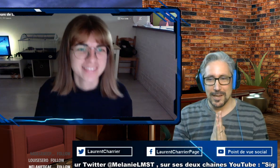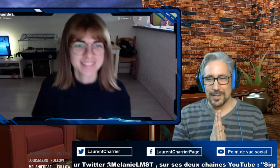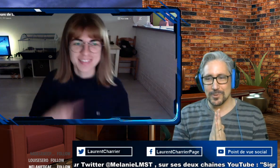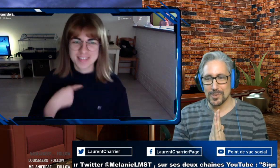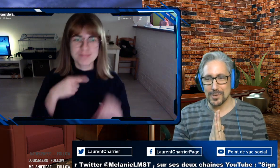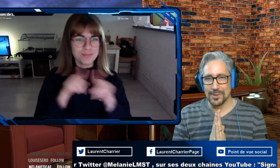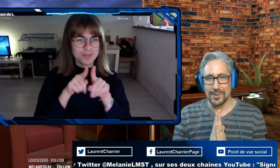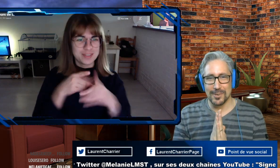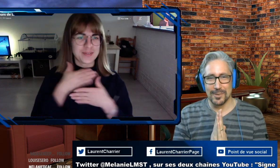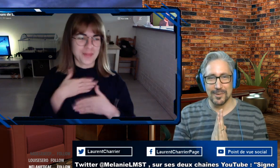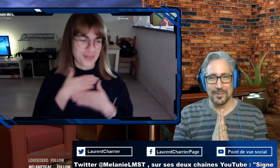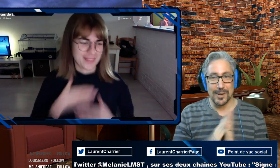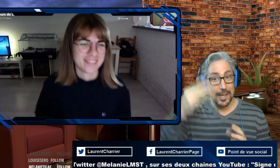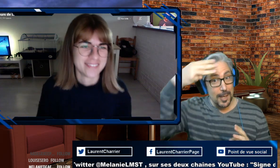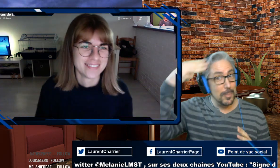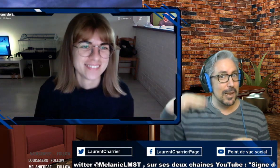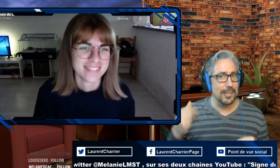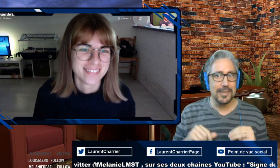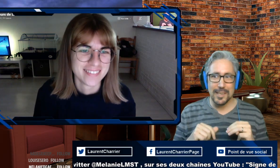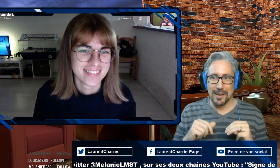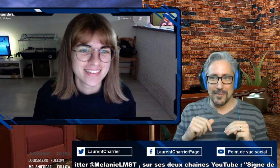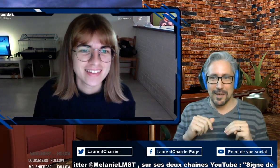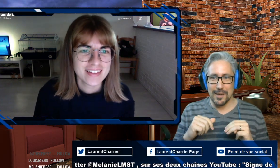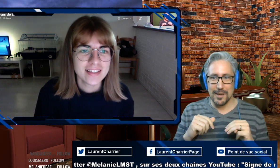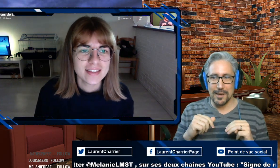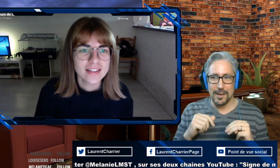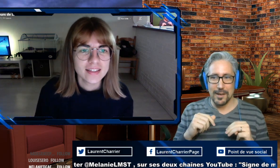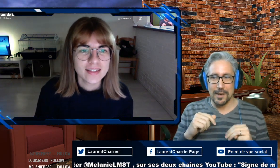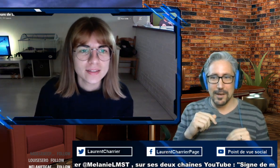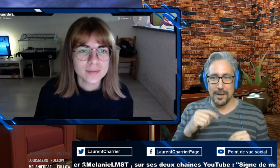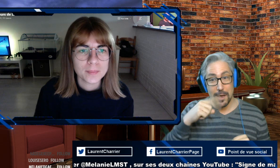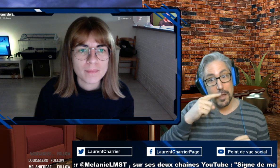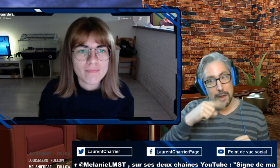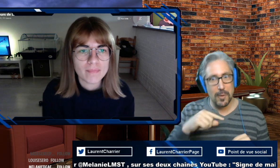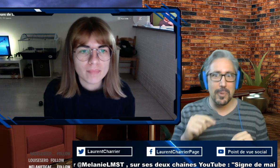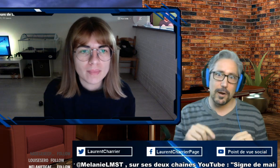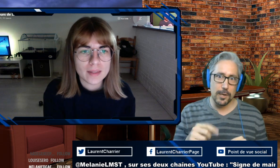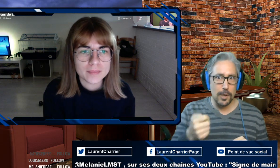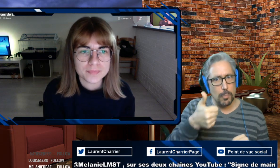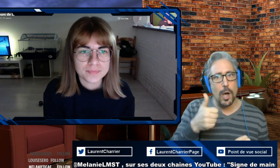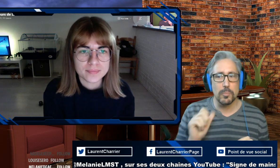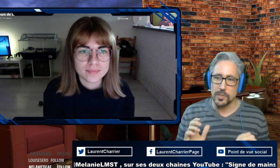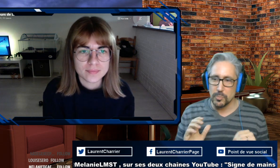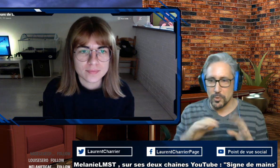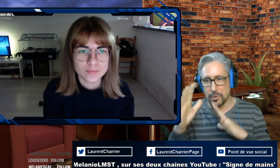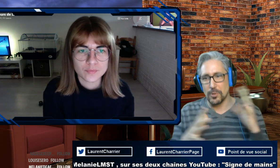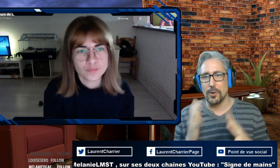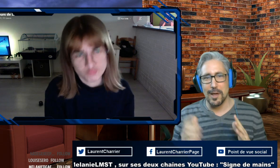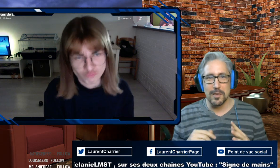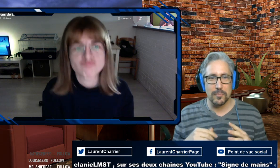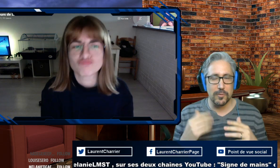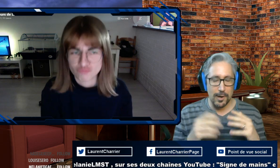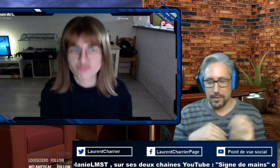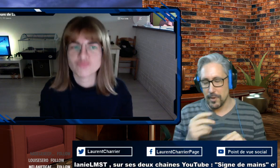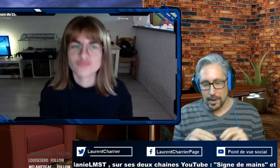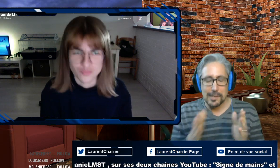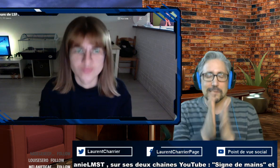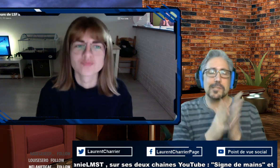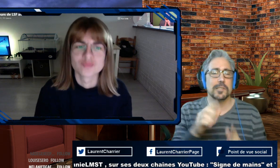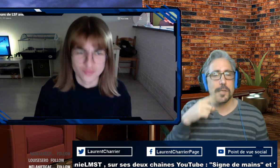super. Donc, ouais. Mélanie, elle va parler un petit peu pendant le live.